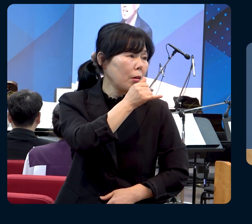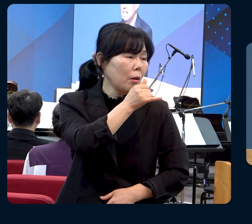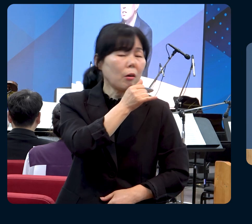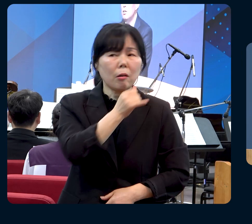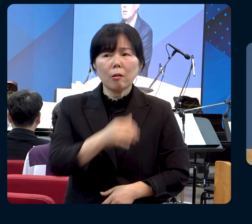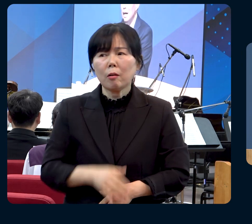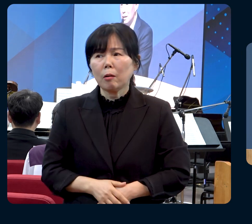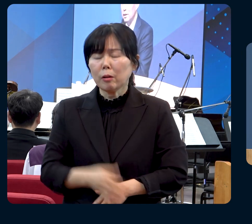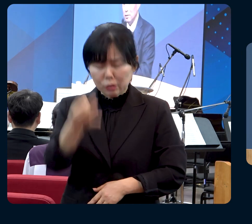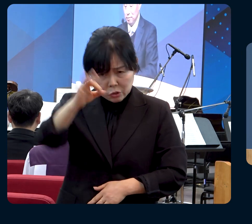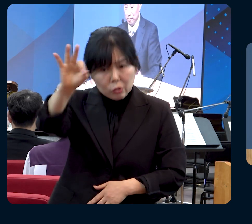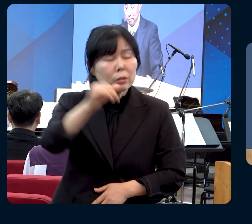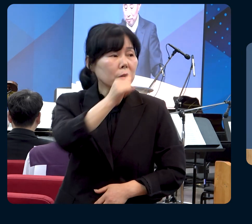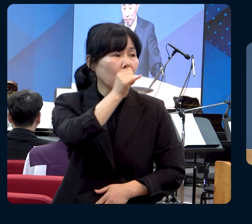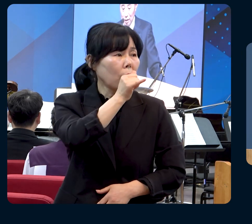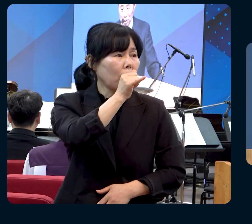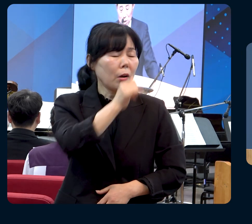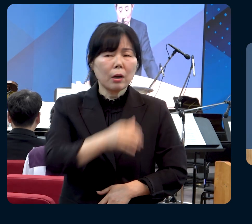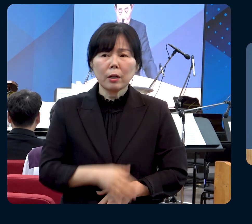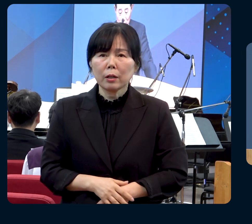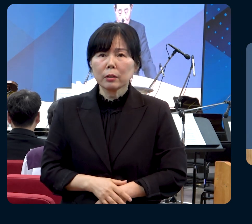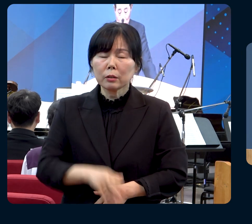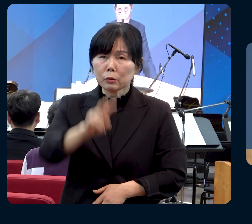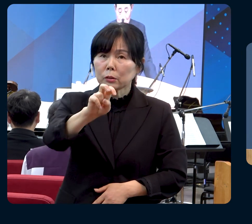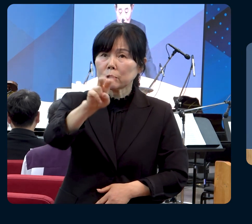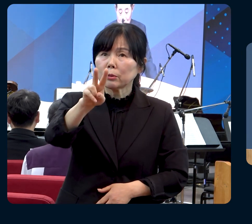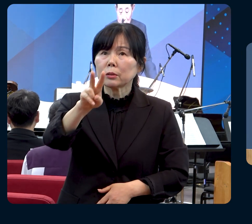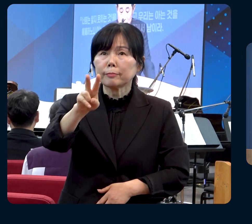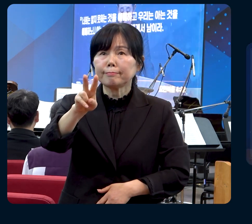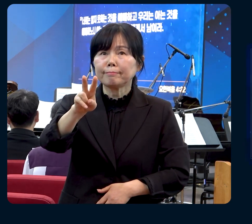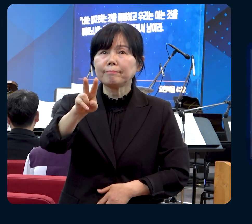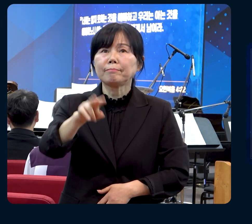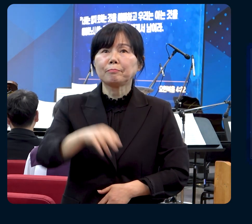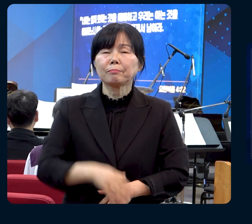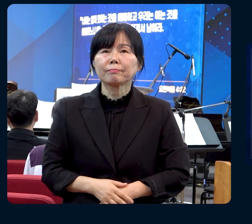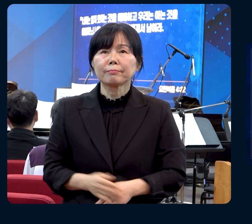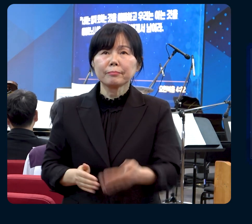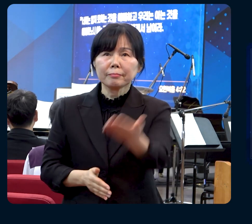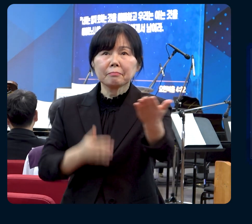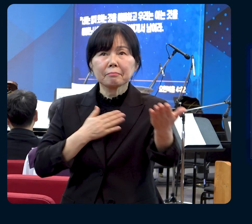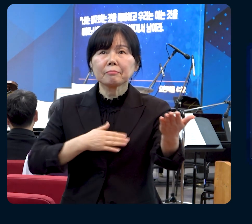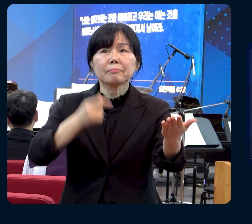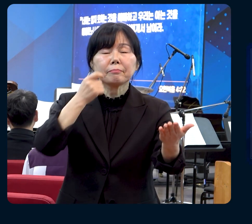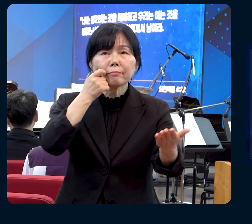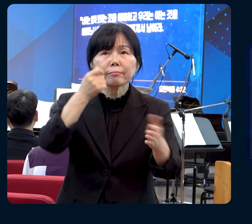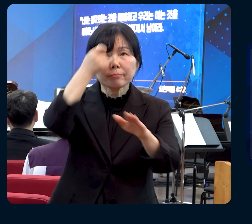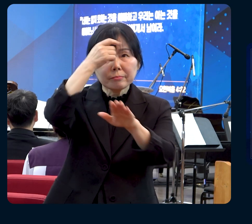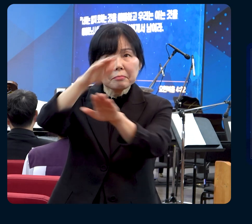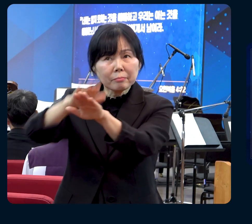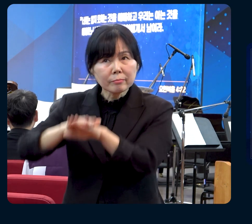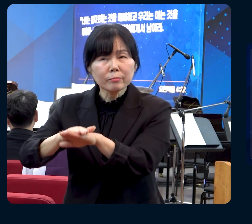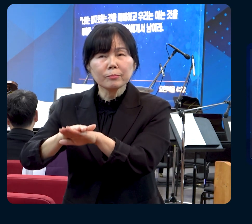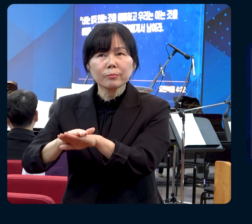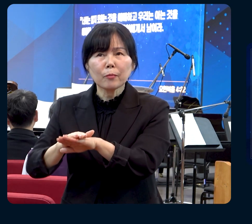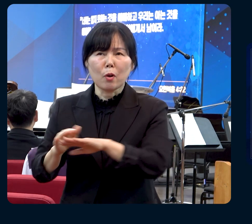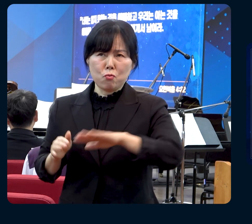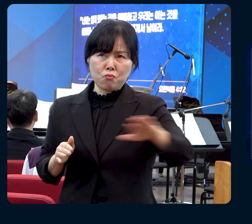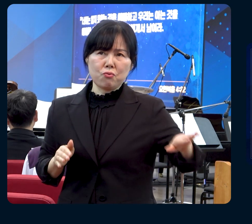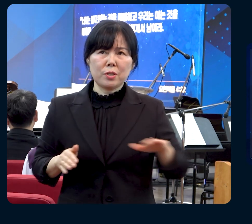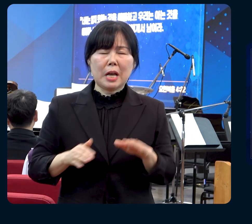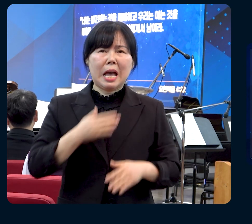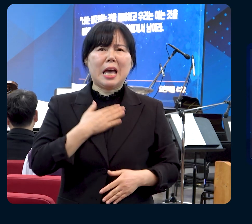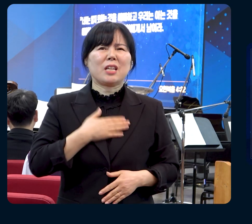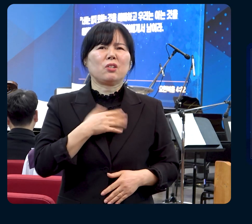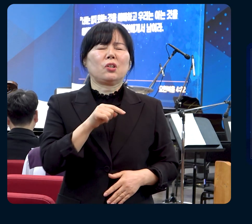정통성을 인정하세요. 22절 보시기 바랍니다. 너희는 알지 못하는 것을 예배하고